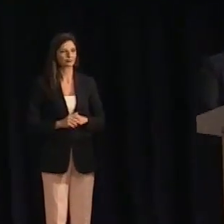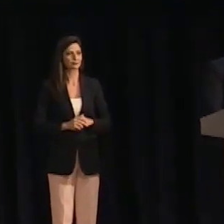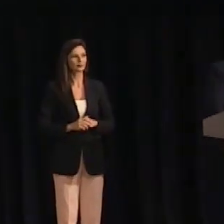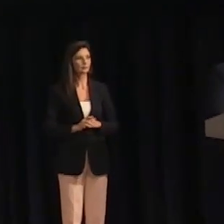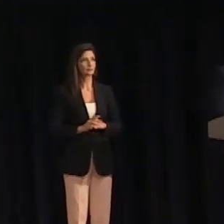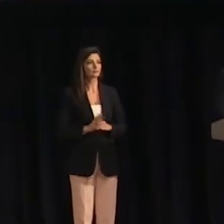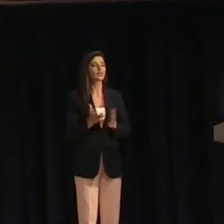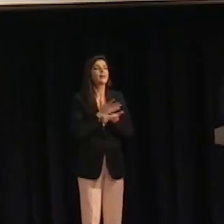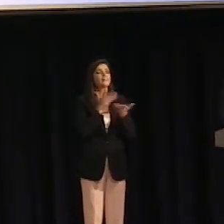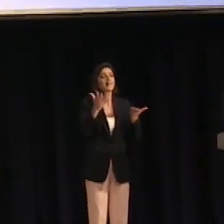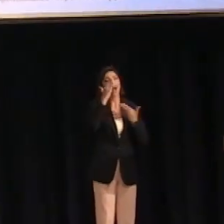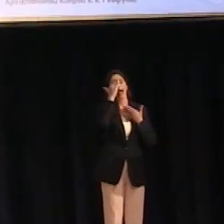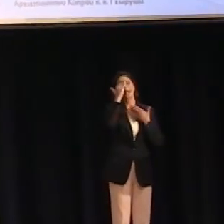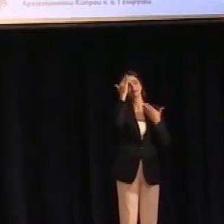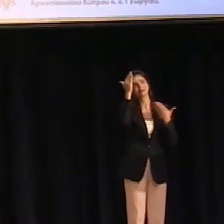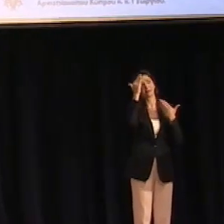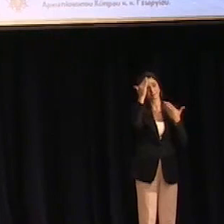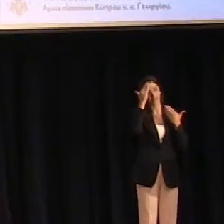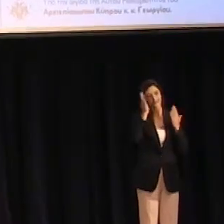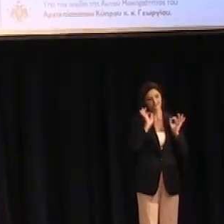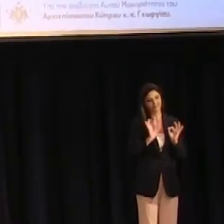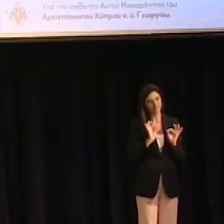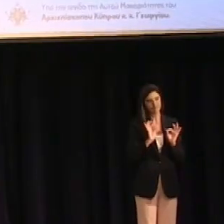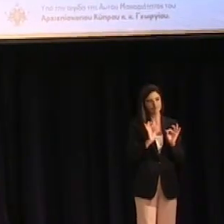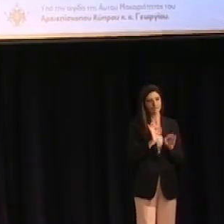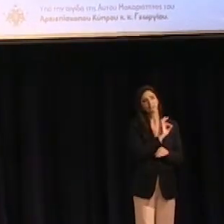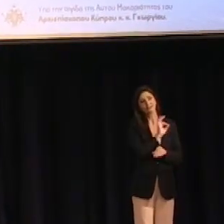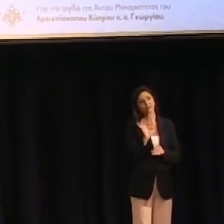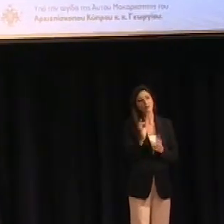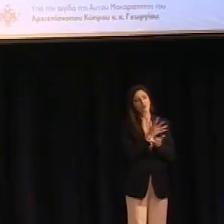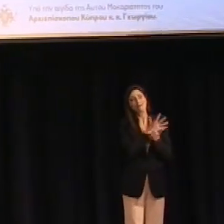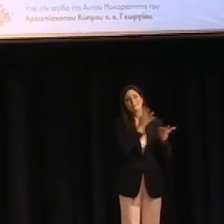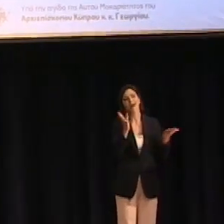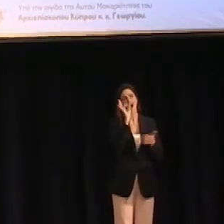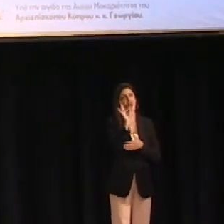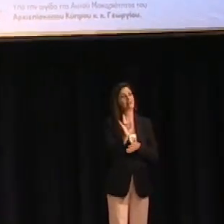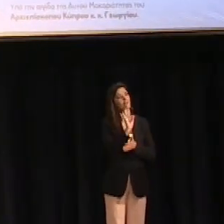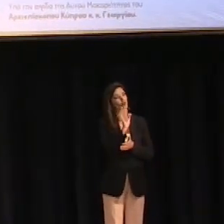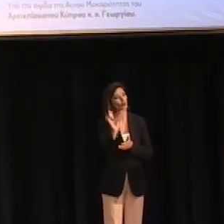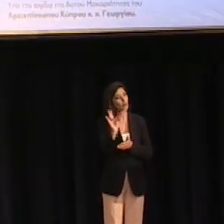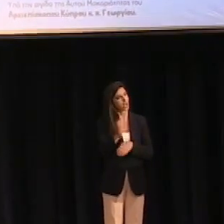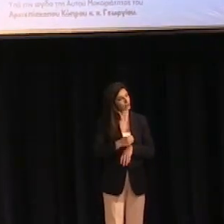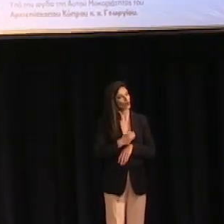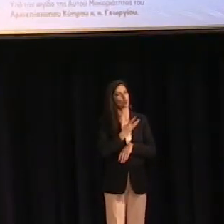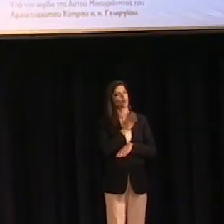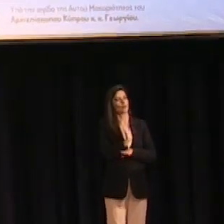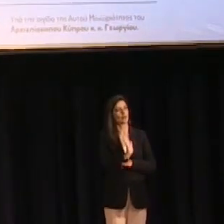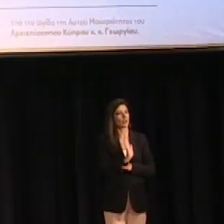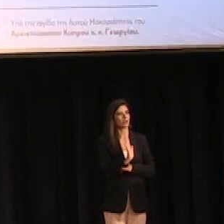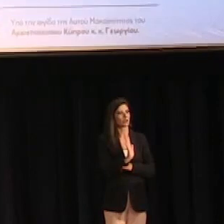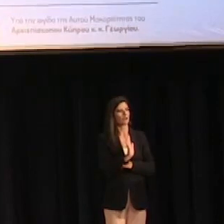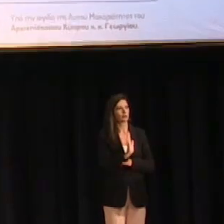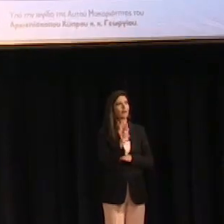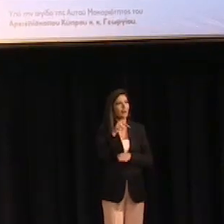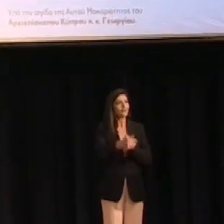Ύψιστη τιμή, ιστορικό γεγονός, αλλά και ιδιαίτερη ευλογία αποτελεί για όλους εμάς το γεγονός